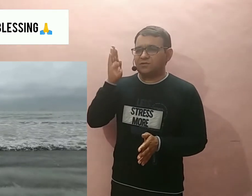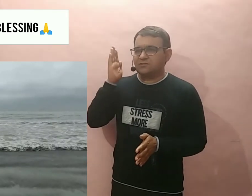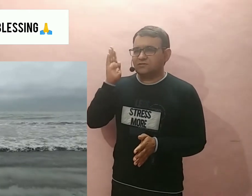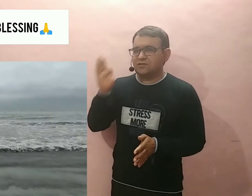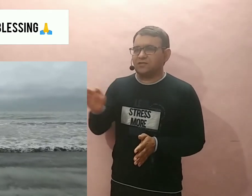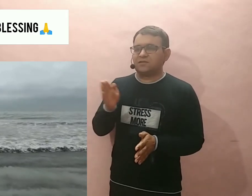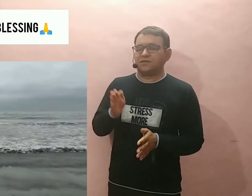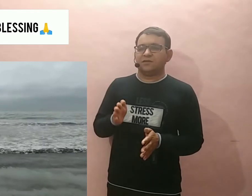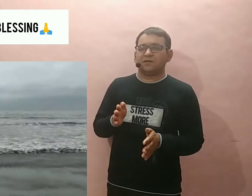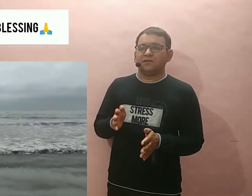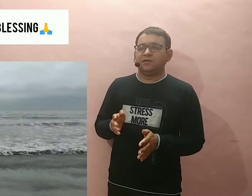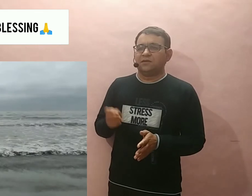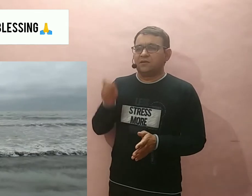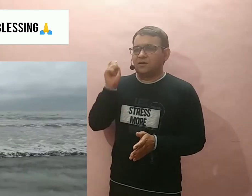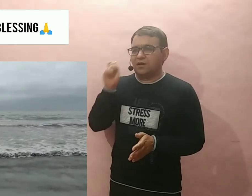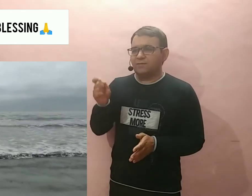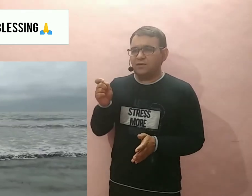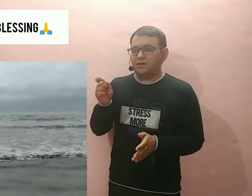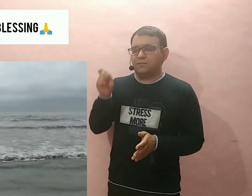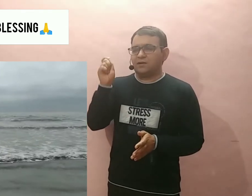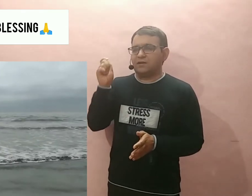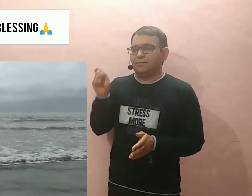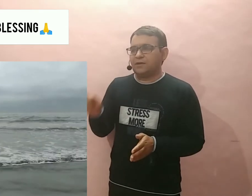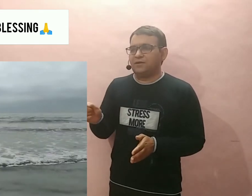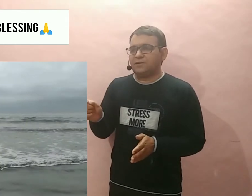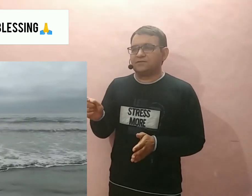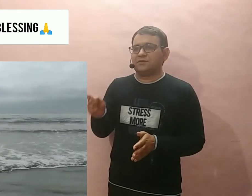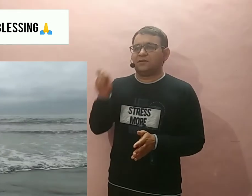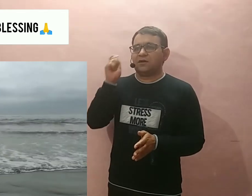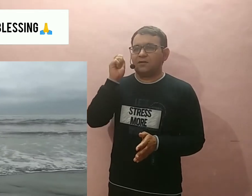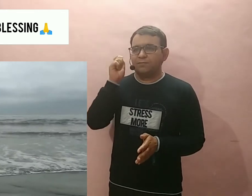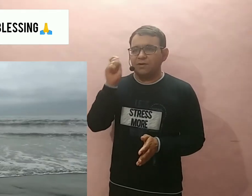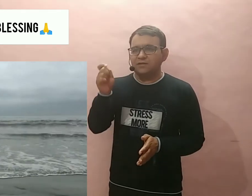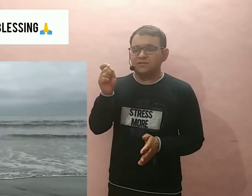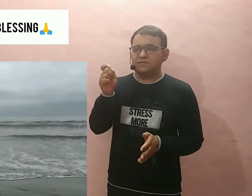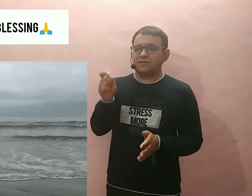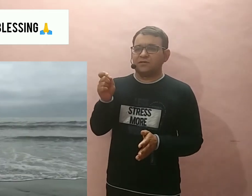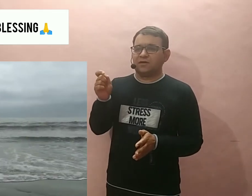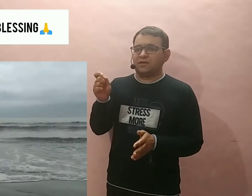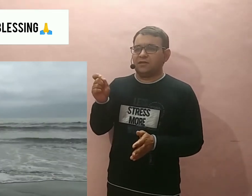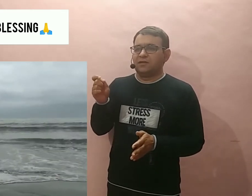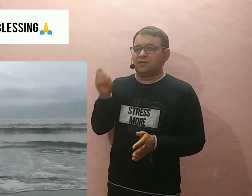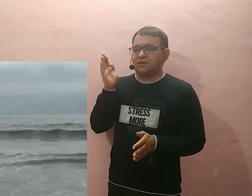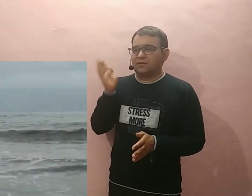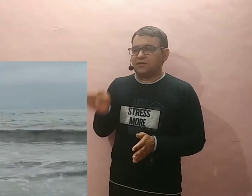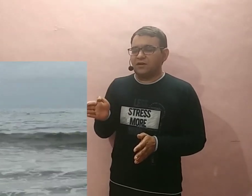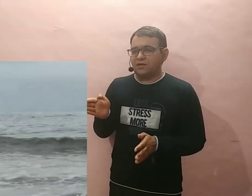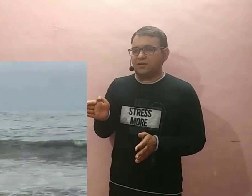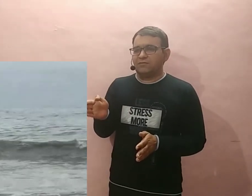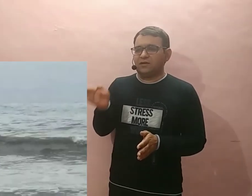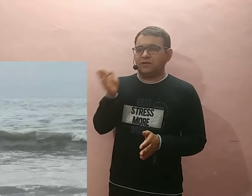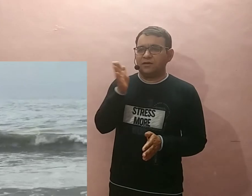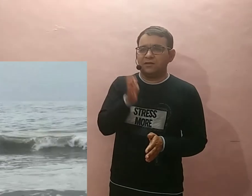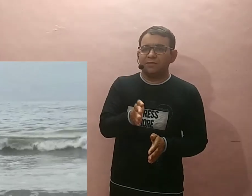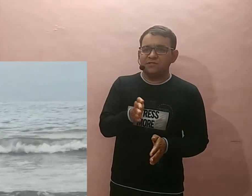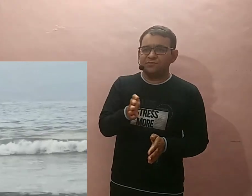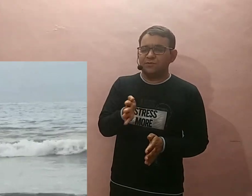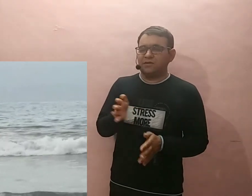हमेशा साथ रखना है। हमें हमारे मेंटर से हर बात ही सीखना है कि आने वाले हर मैच में,